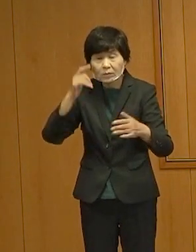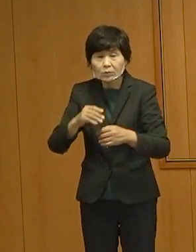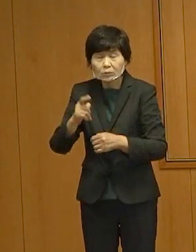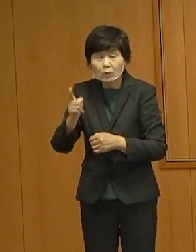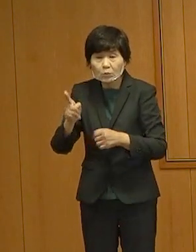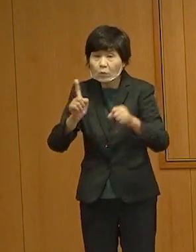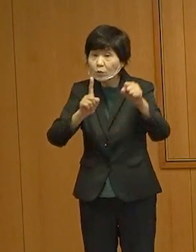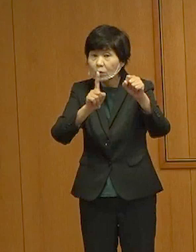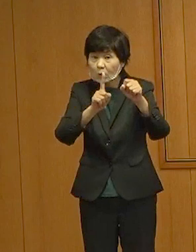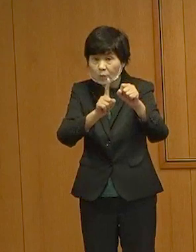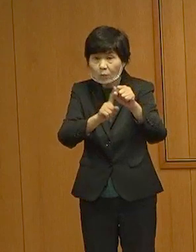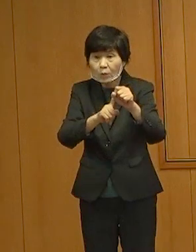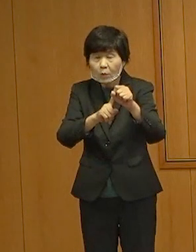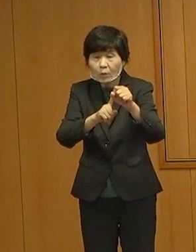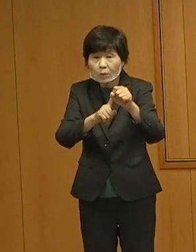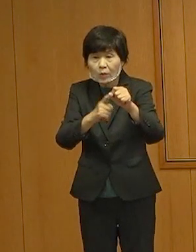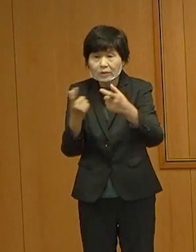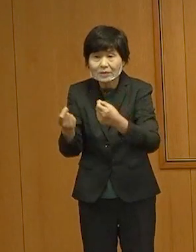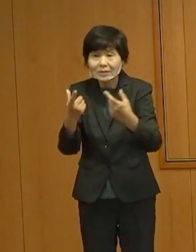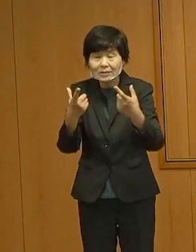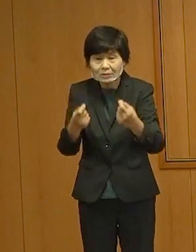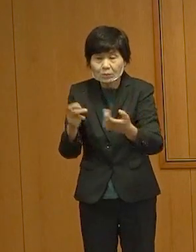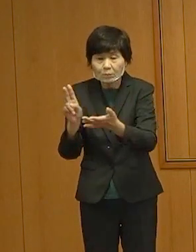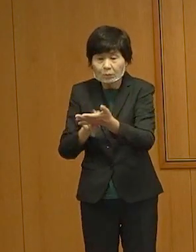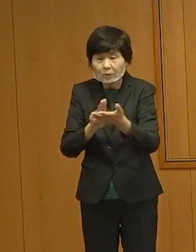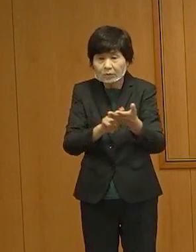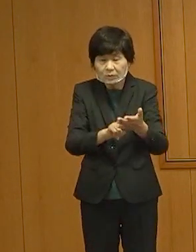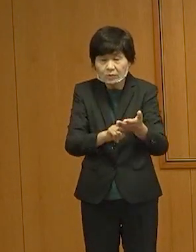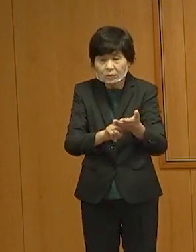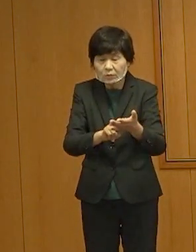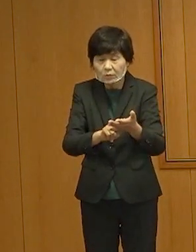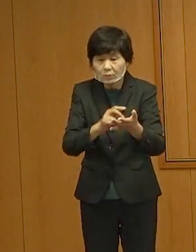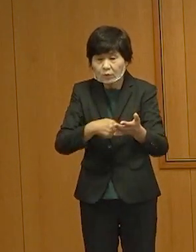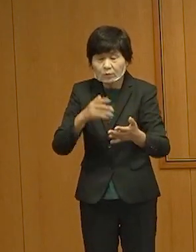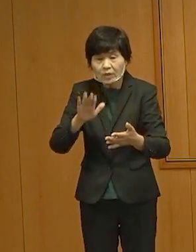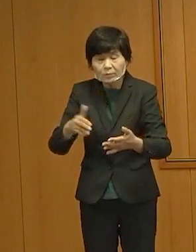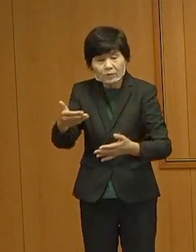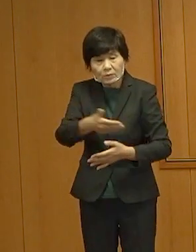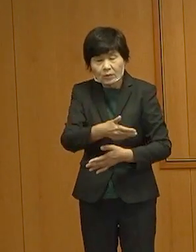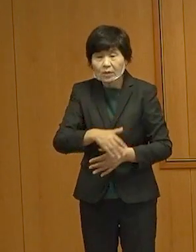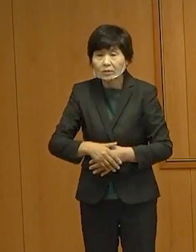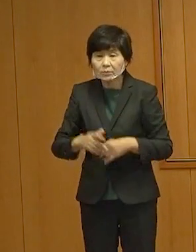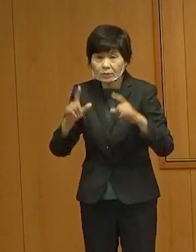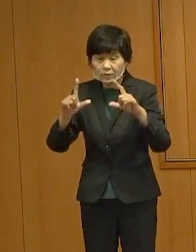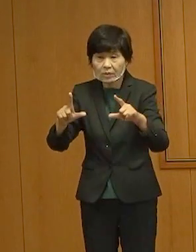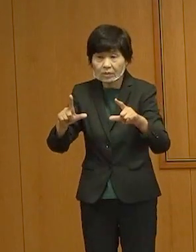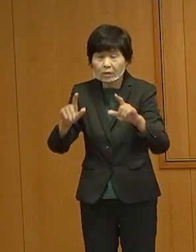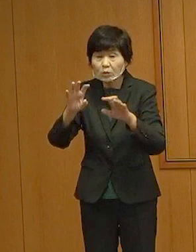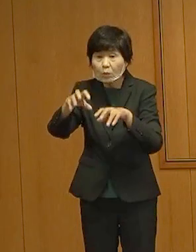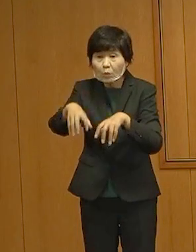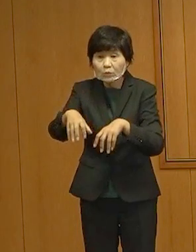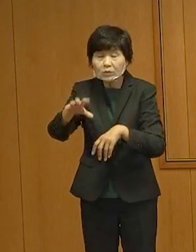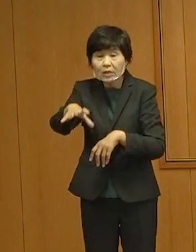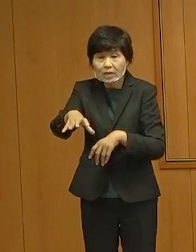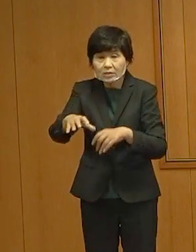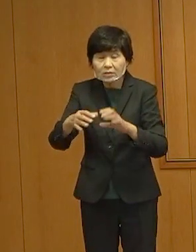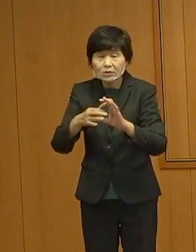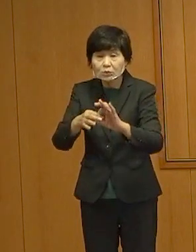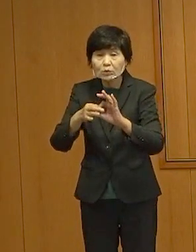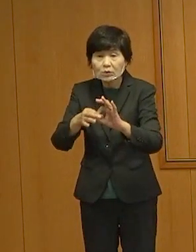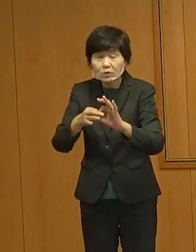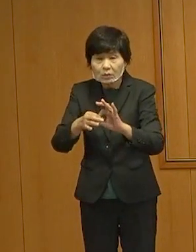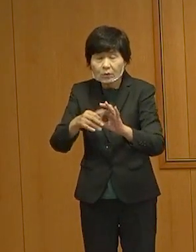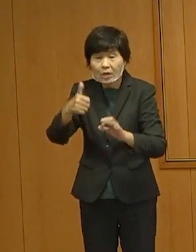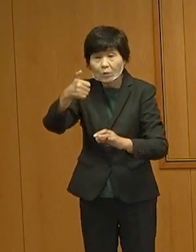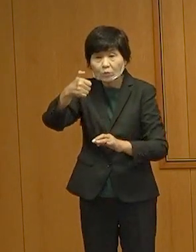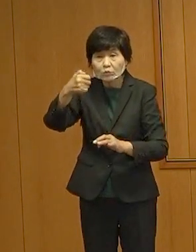のかっていうのについてお聞かせください。 はい。動物園の基本構想については52億円の見通し